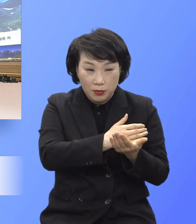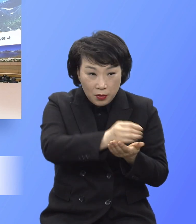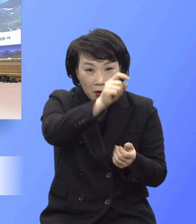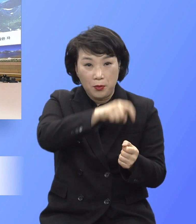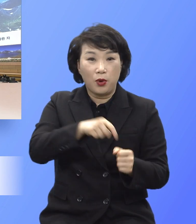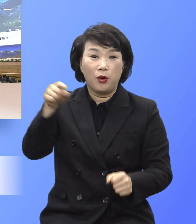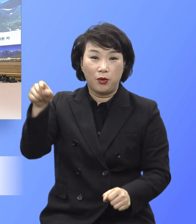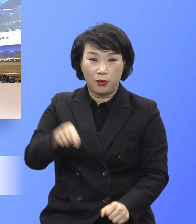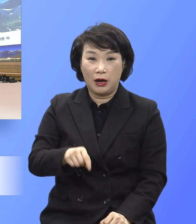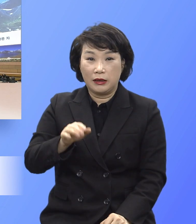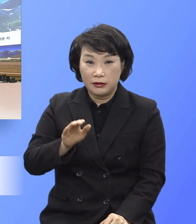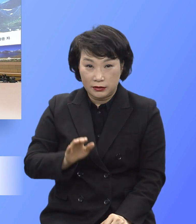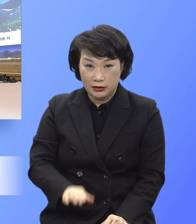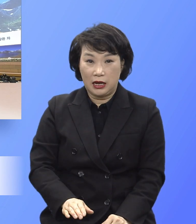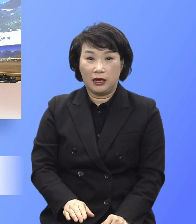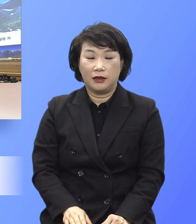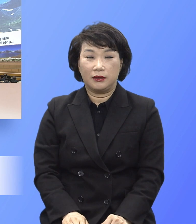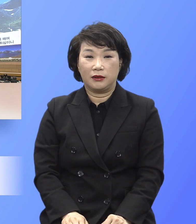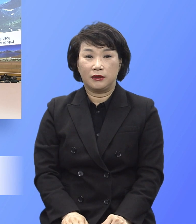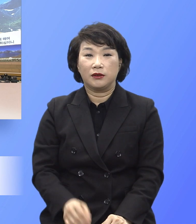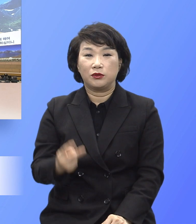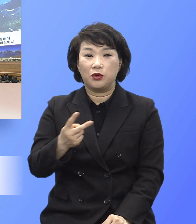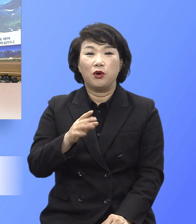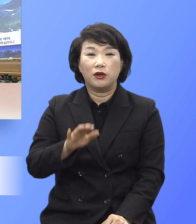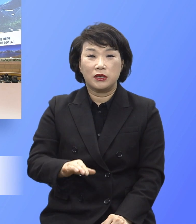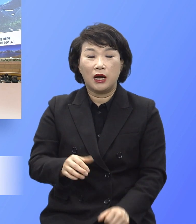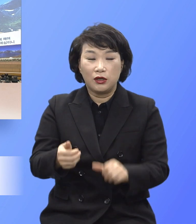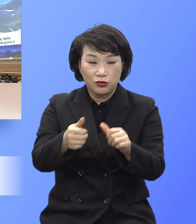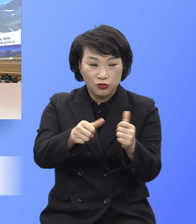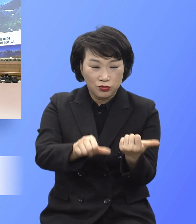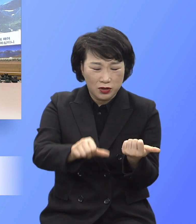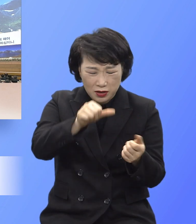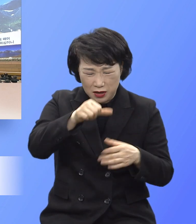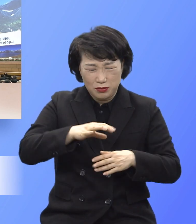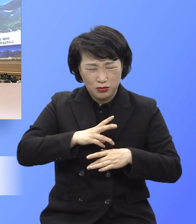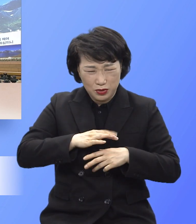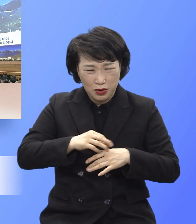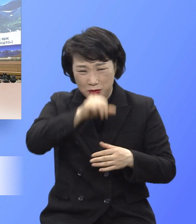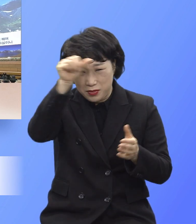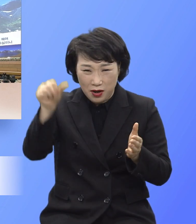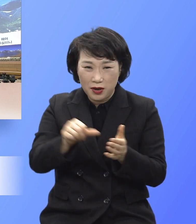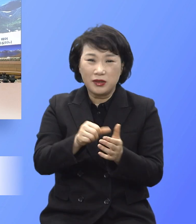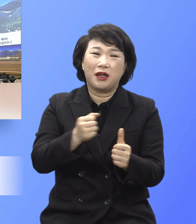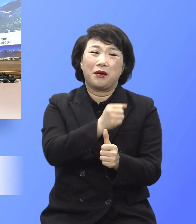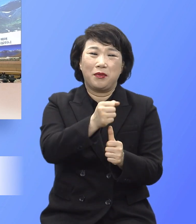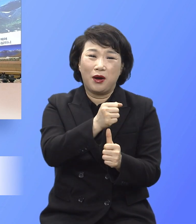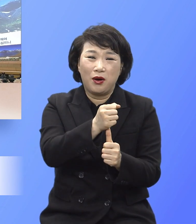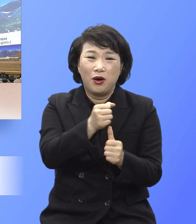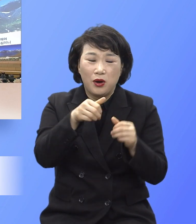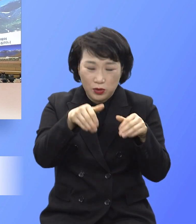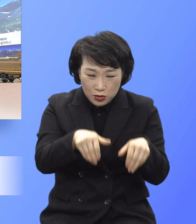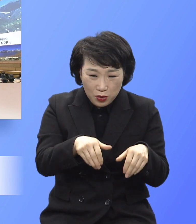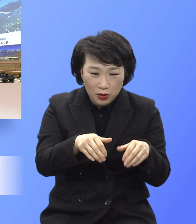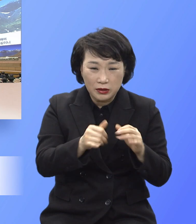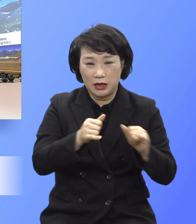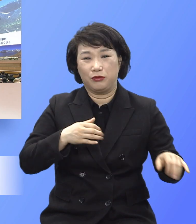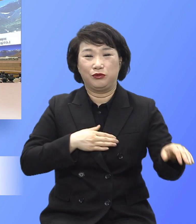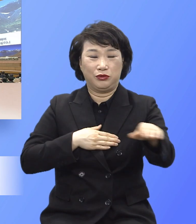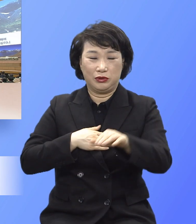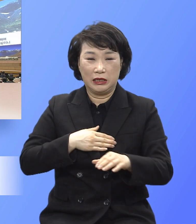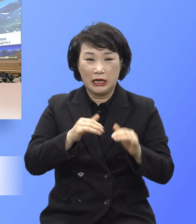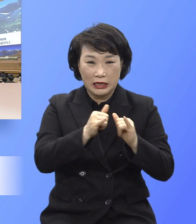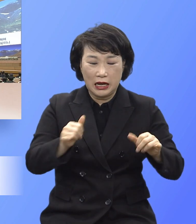마귀를 없이 하시며 또 죽기를 무서워함으로 일생에 매여 종으로